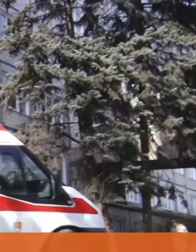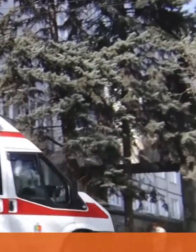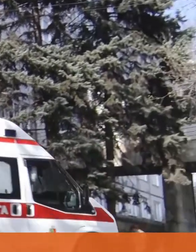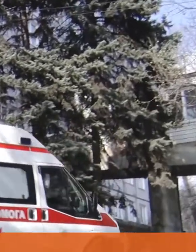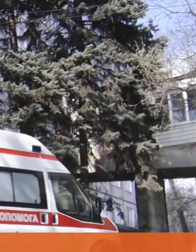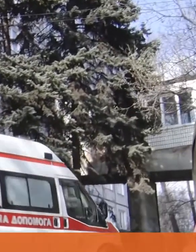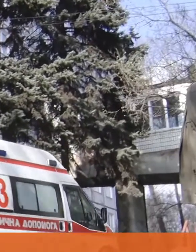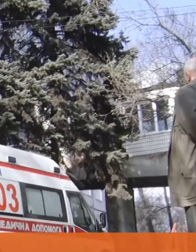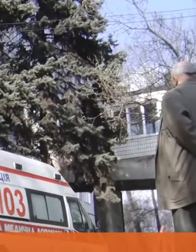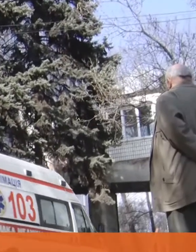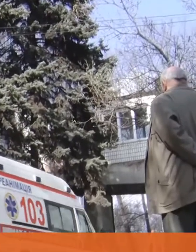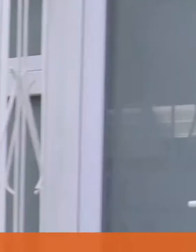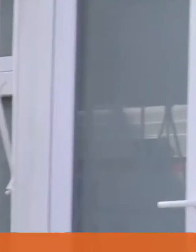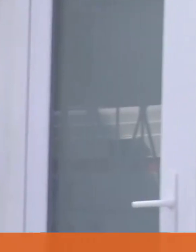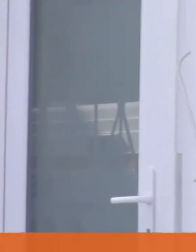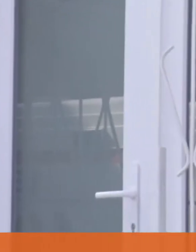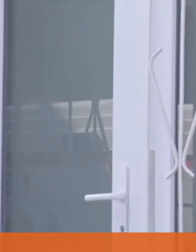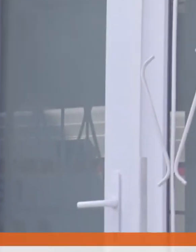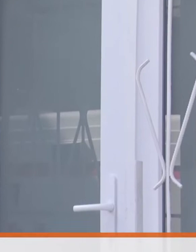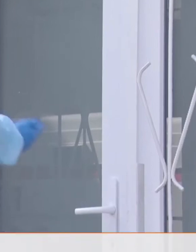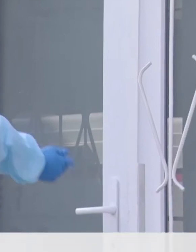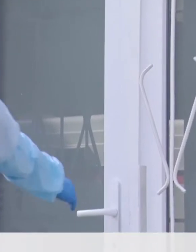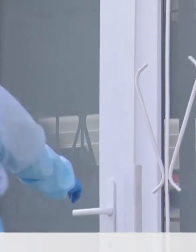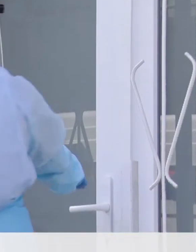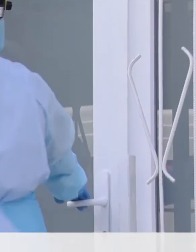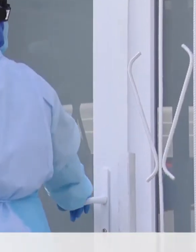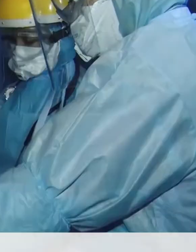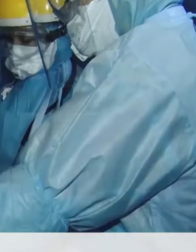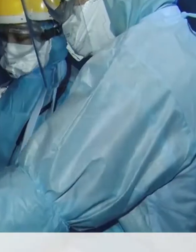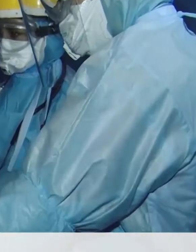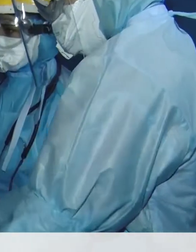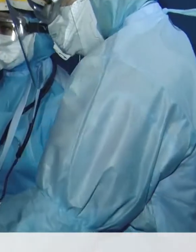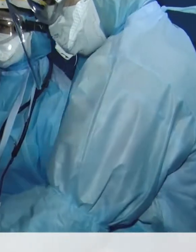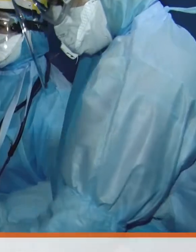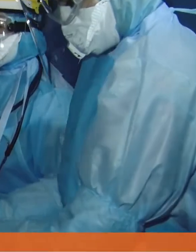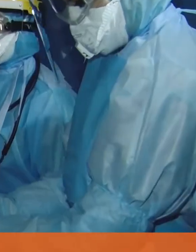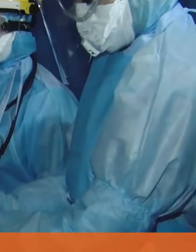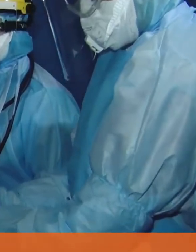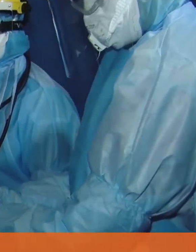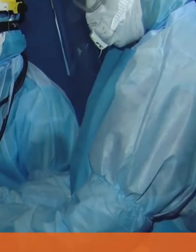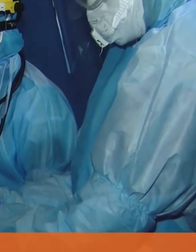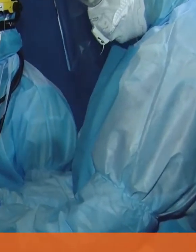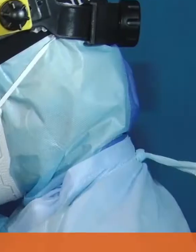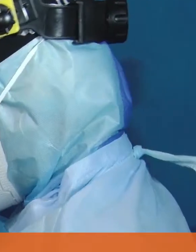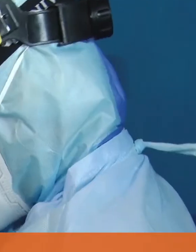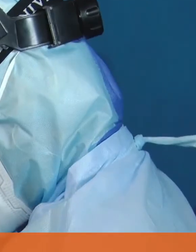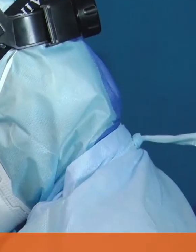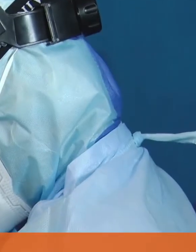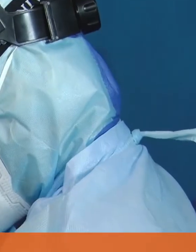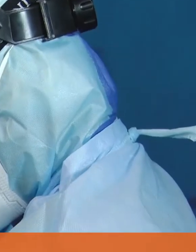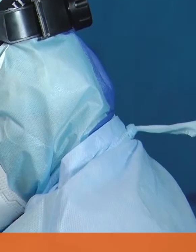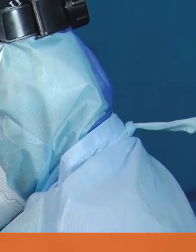Епідситуація в Україні дедалі погіршується. Попереду складні часи, наголошують у МОЗ. Ковідна статистика не дає приводу для